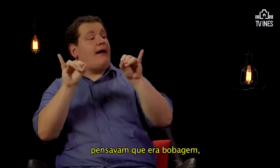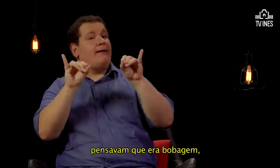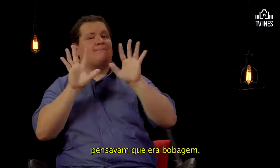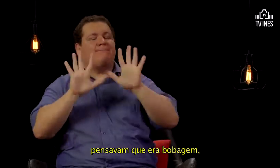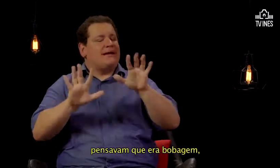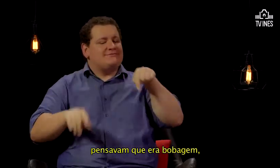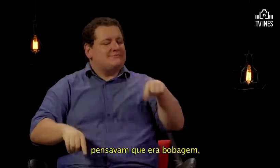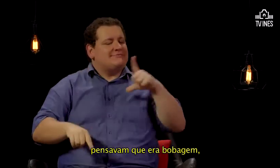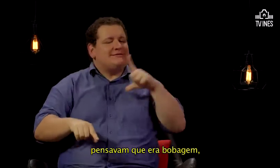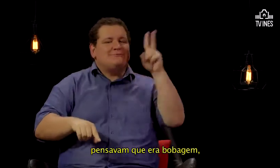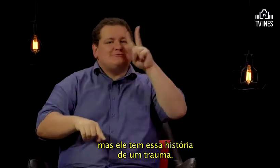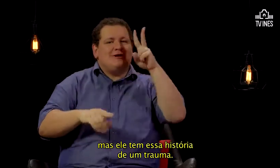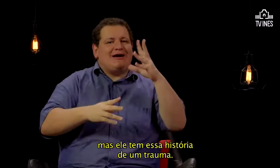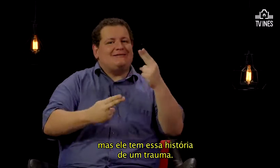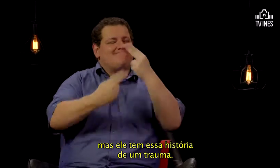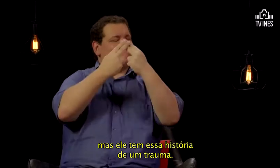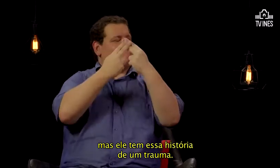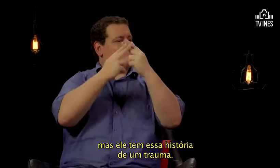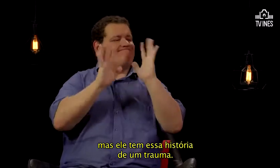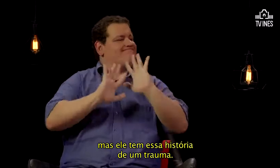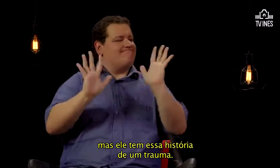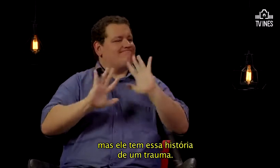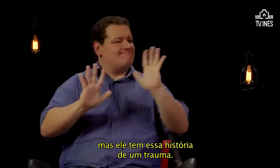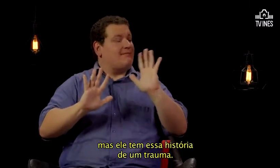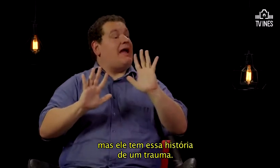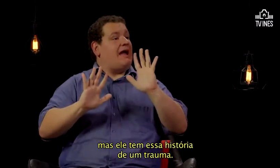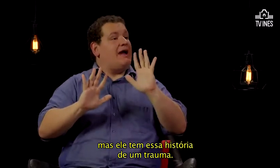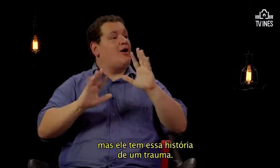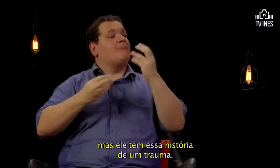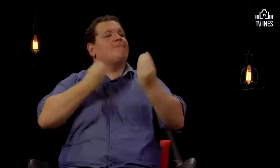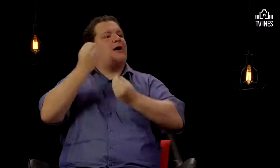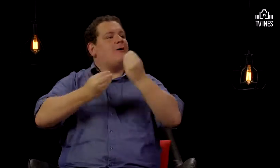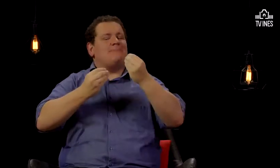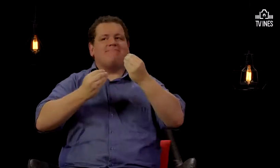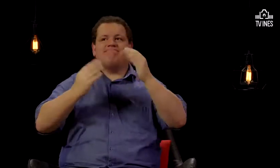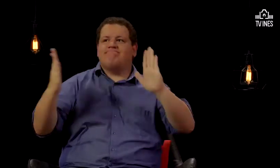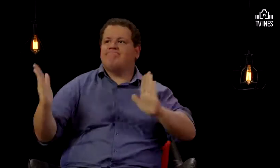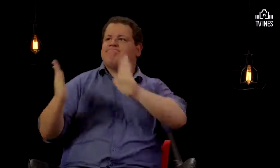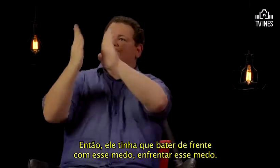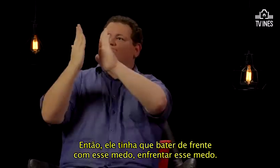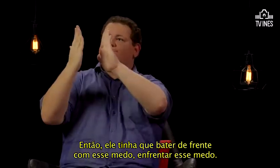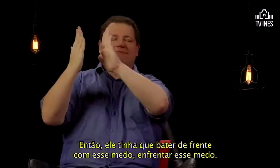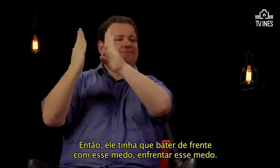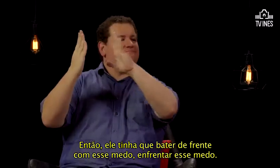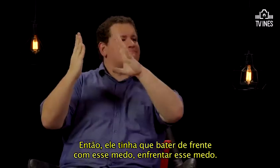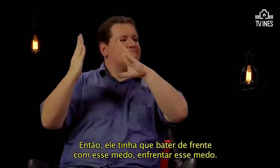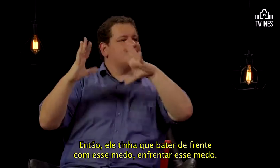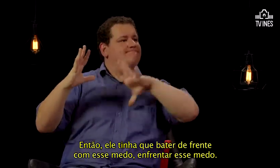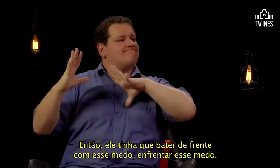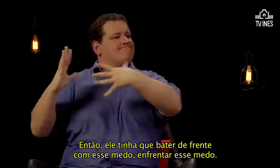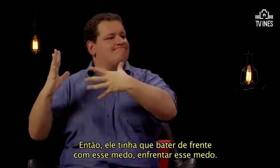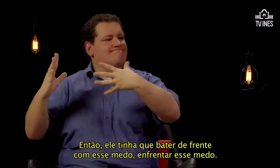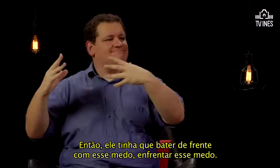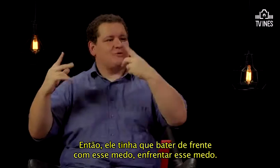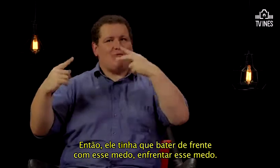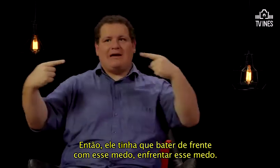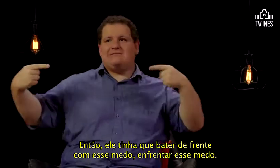Pensavam que era bobagem. Mas ele tem essa história de um trauma. Então, ele tinha que bater de frente com esse medo.